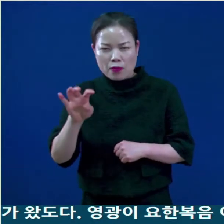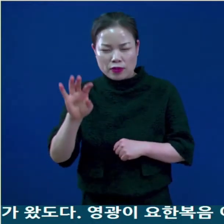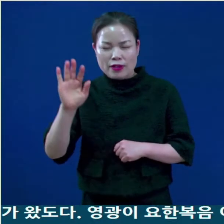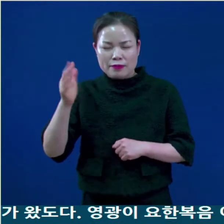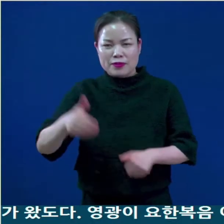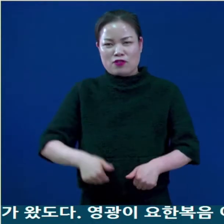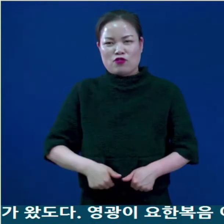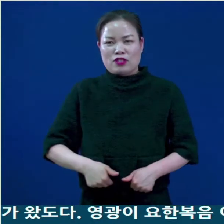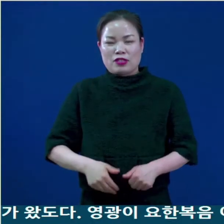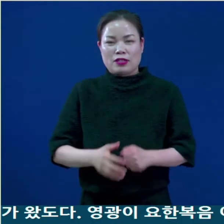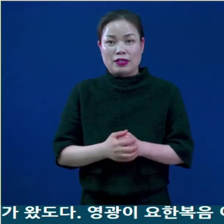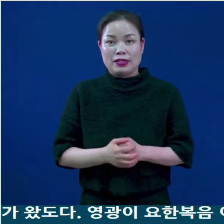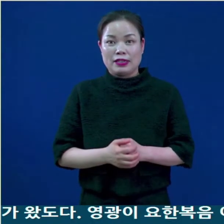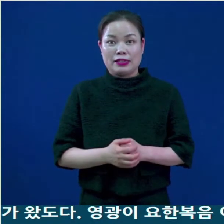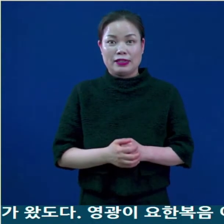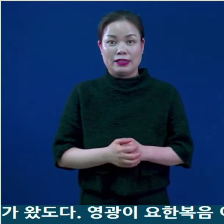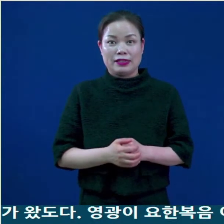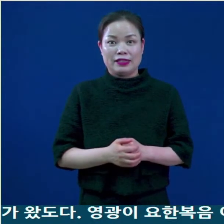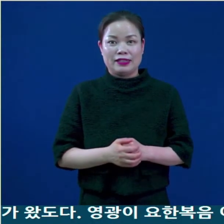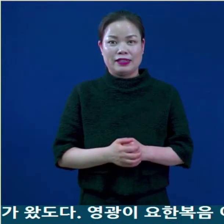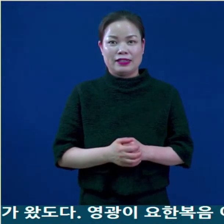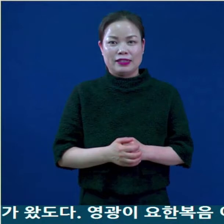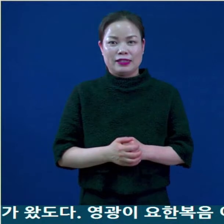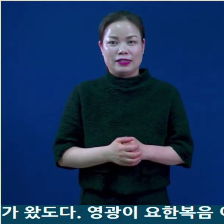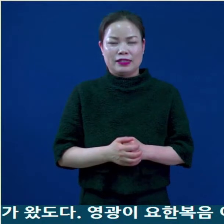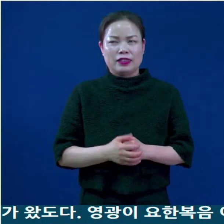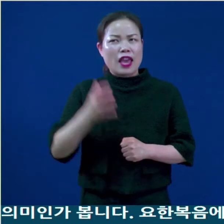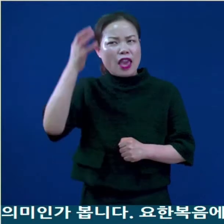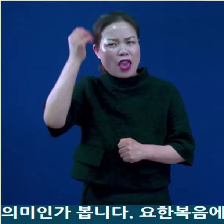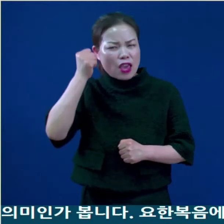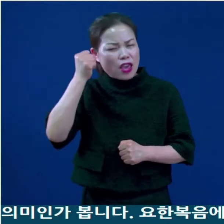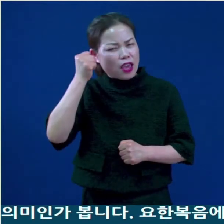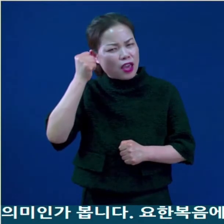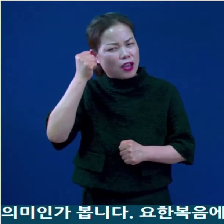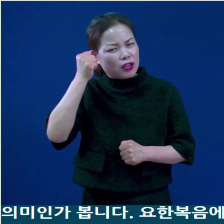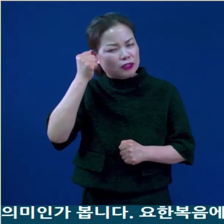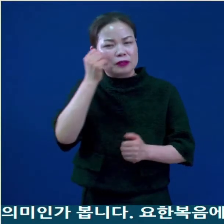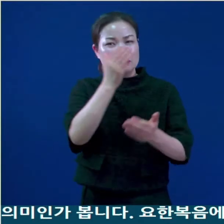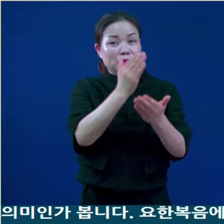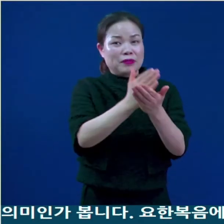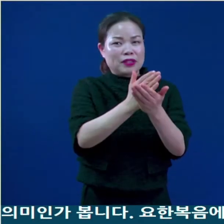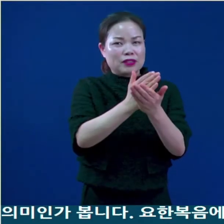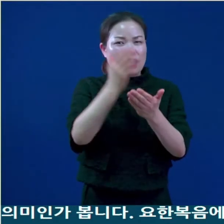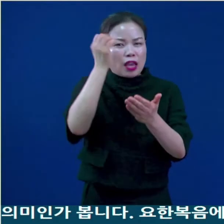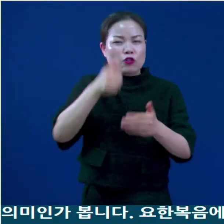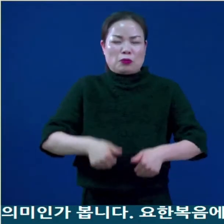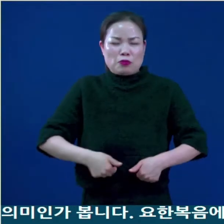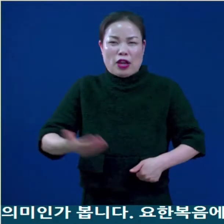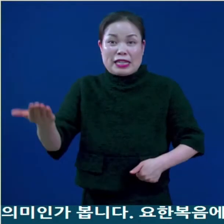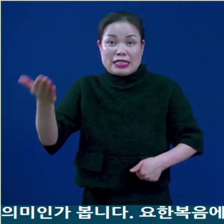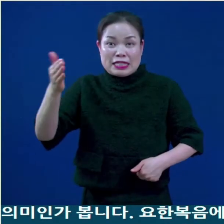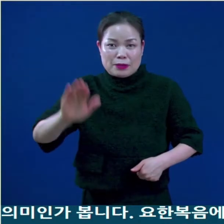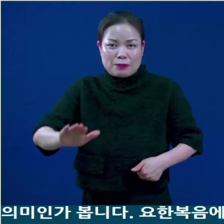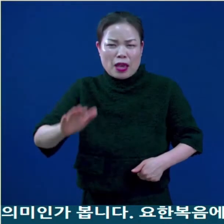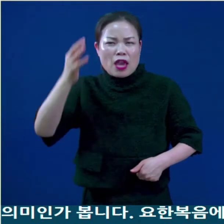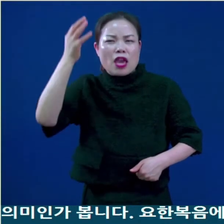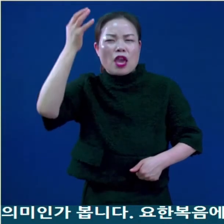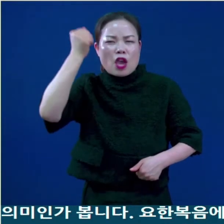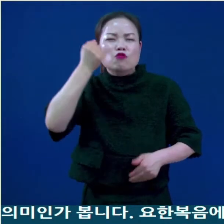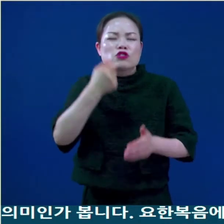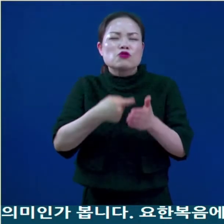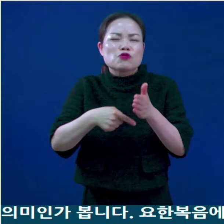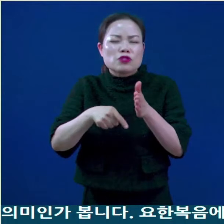그러니까 뭐 이렇게 그냥 외우려고 그러지 마시고요. 외우시는 것도 필요하지만 외워지게